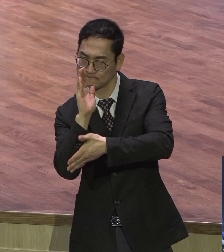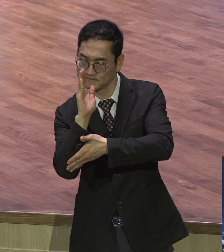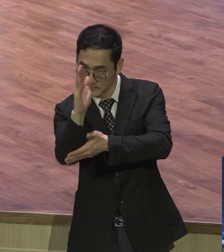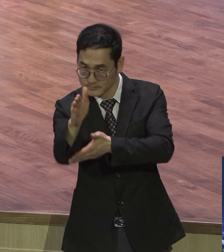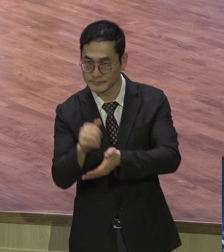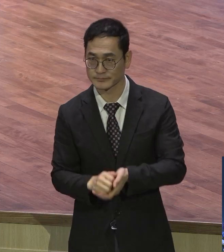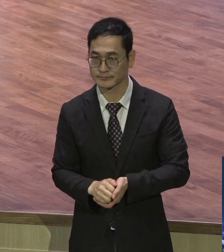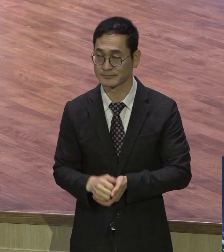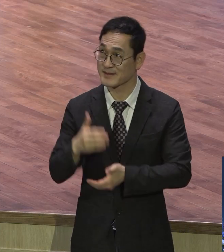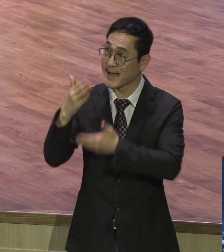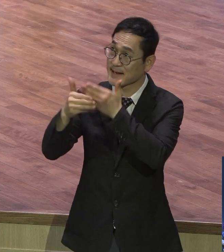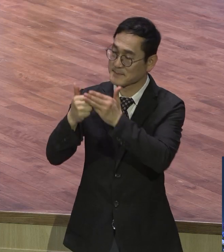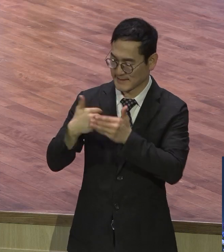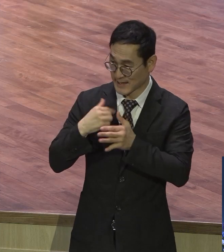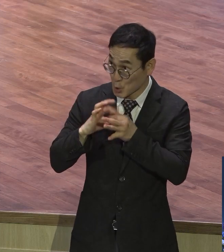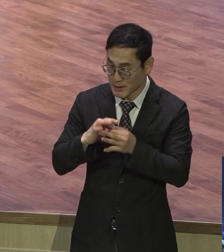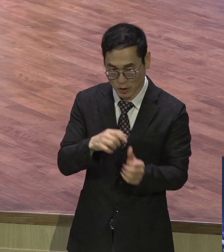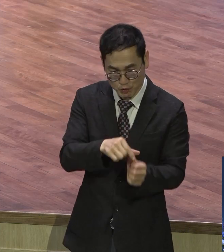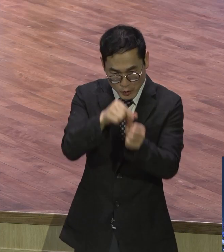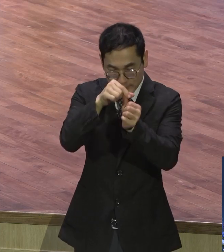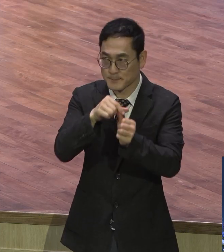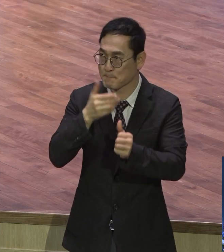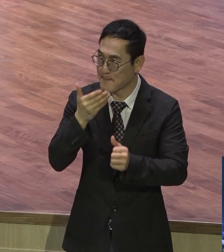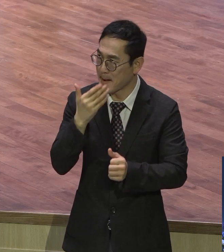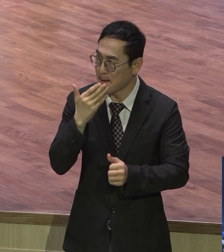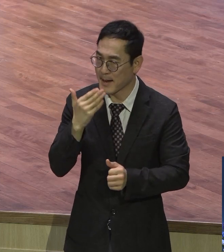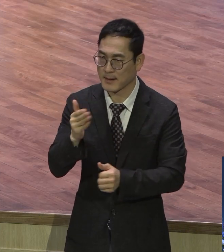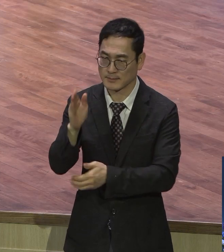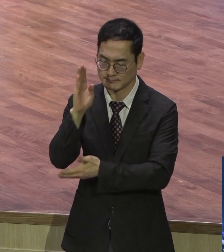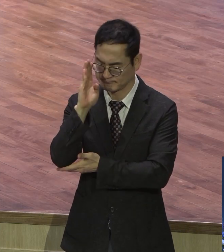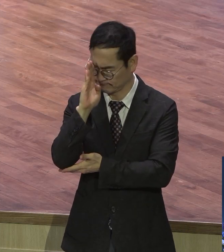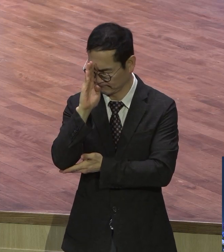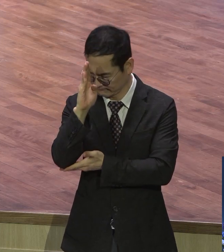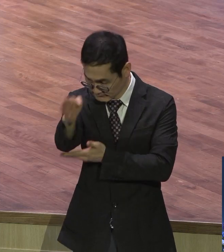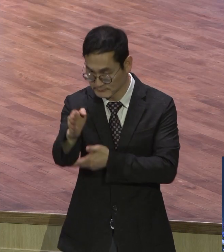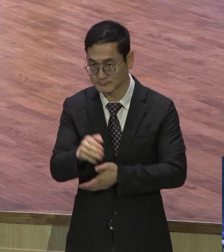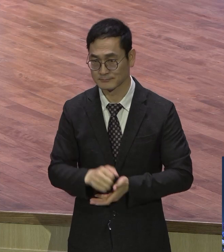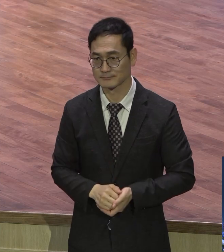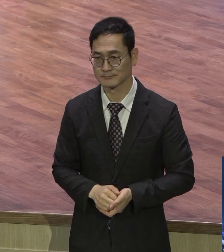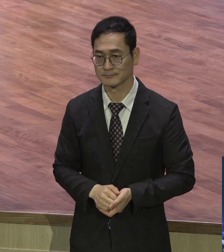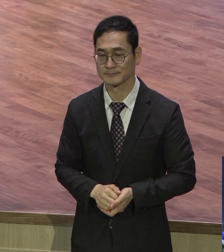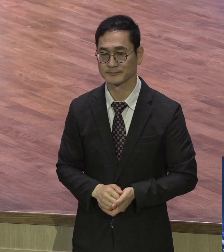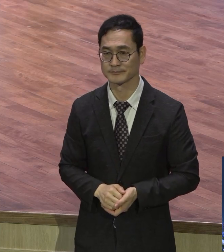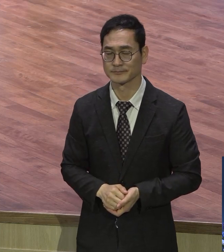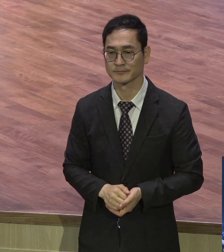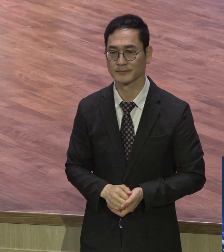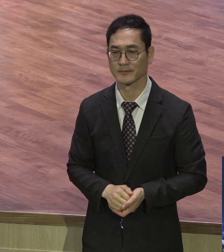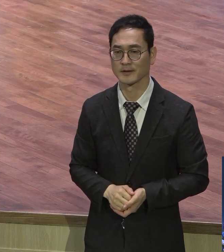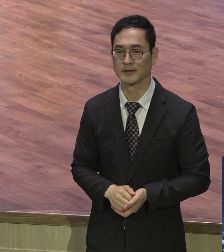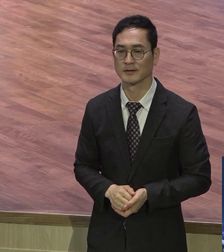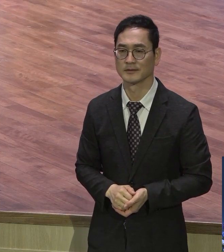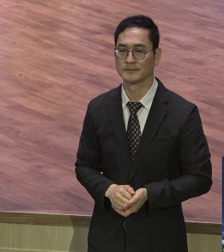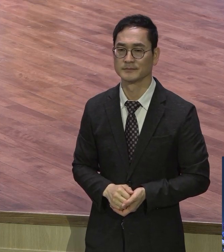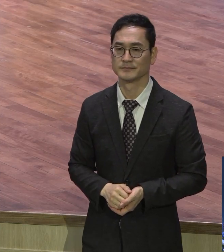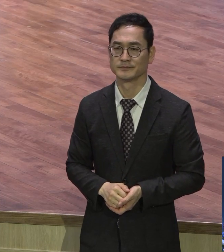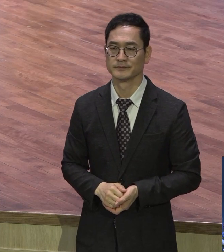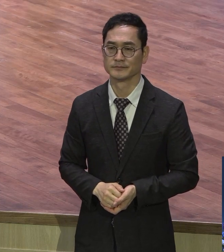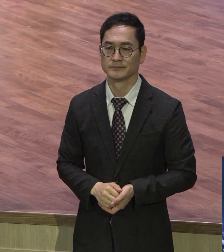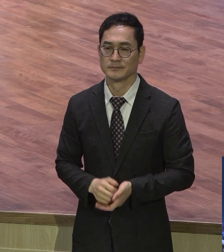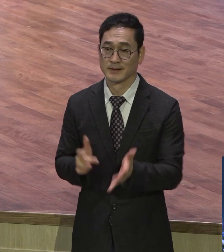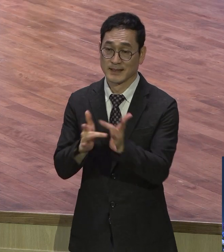통해서 나를 통해서 구원의 역사를 이루어 가실 것이다 예수 그리스도의 유일성 절대성을 가지고